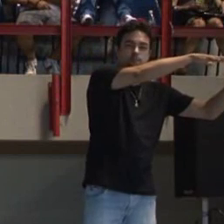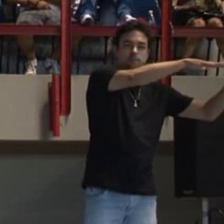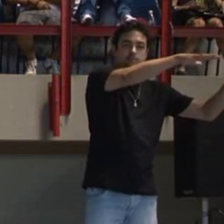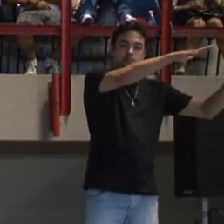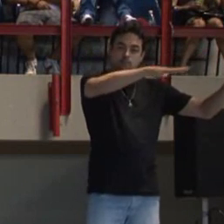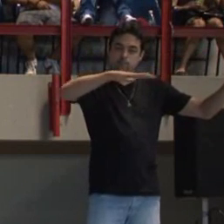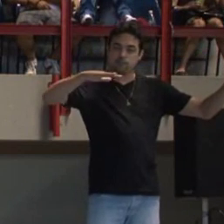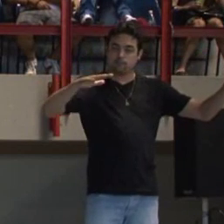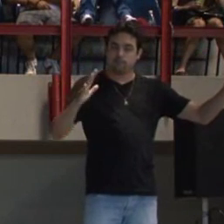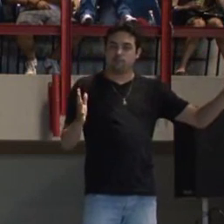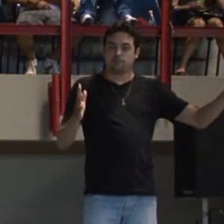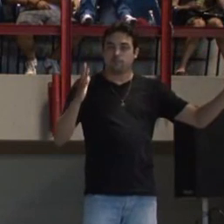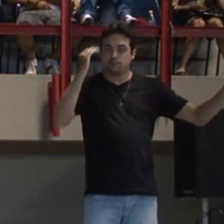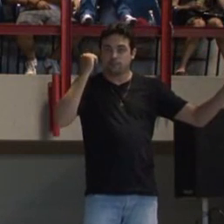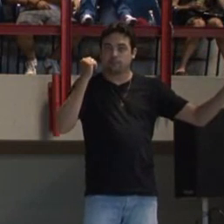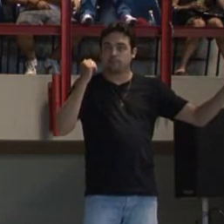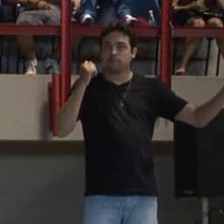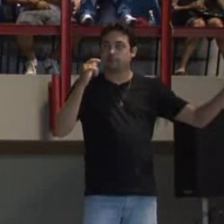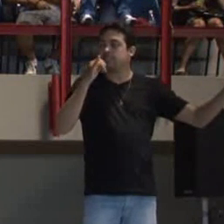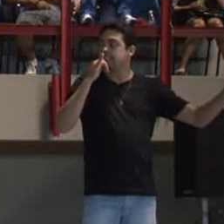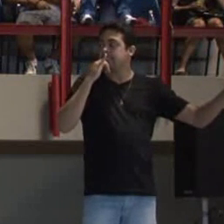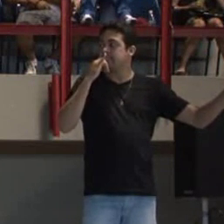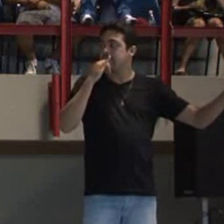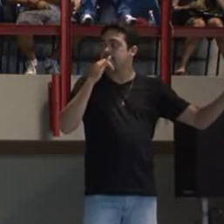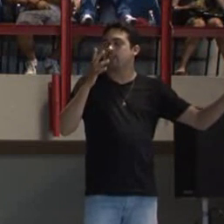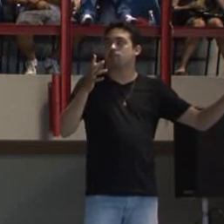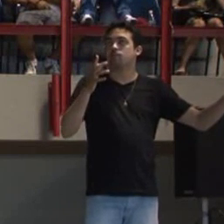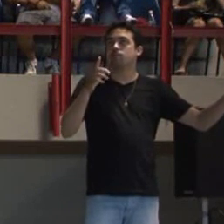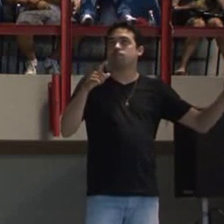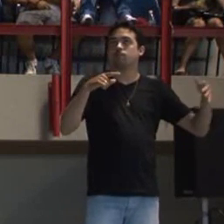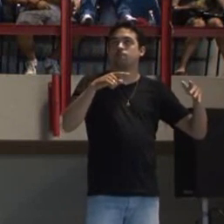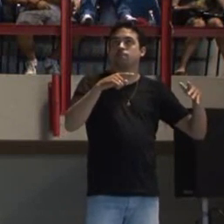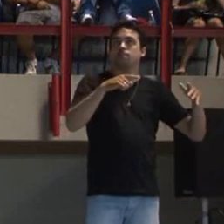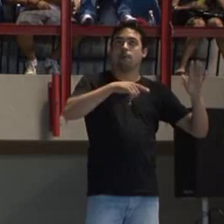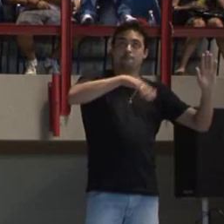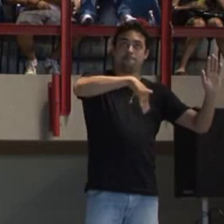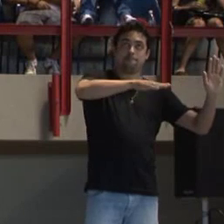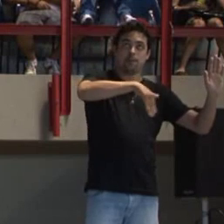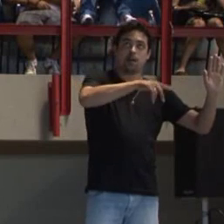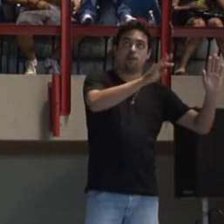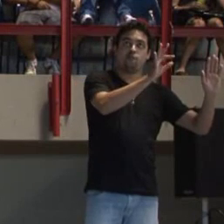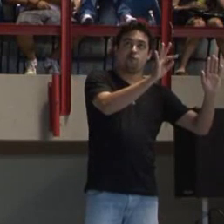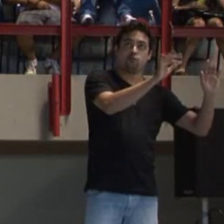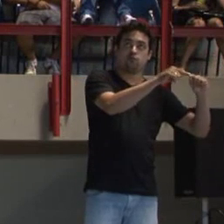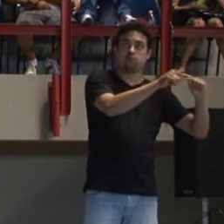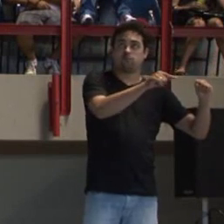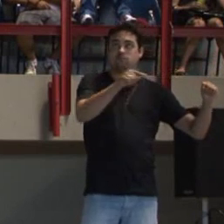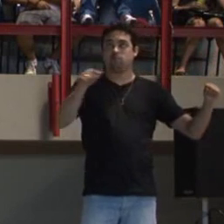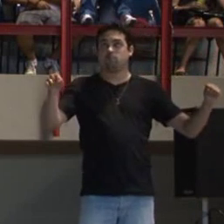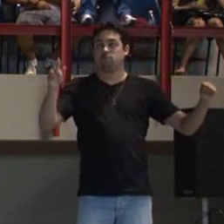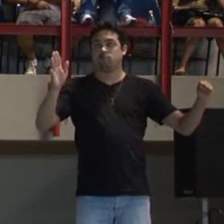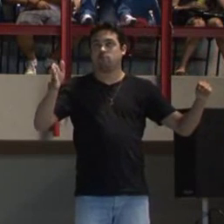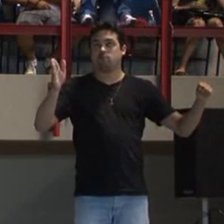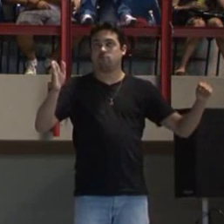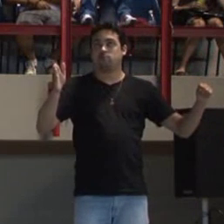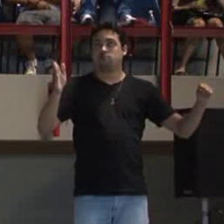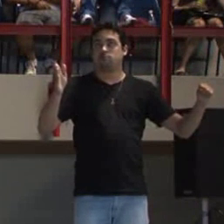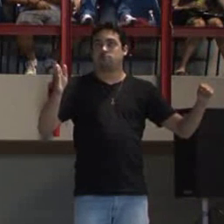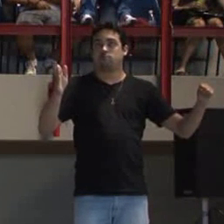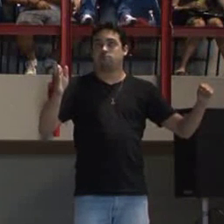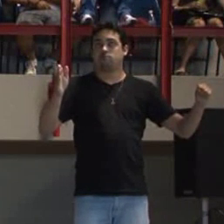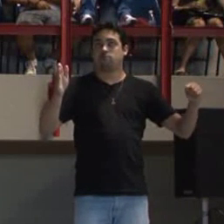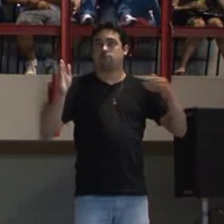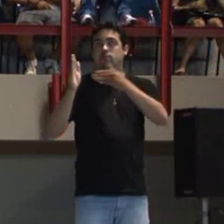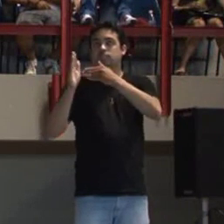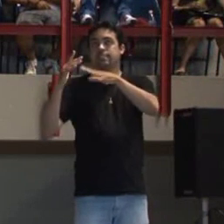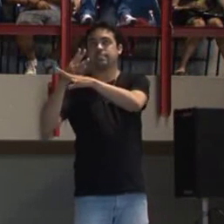quilômetros. 10 quilômetros, pega ali da orla da Praia do Futuro, vai até quase o